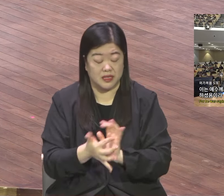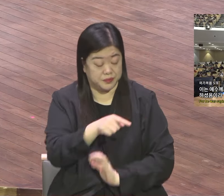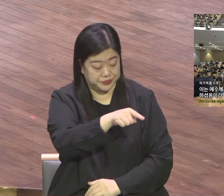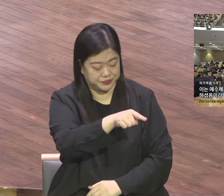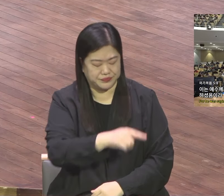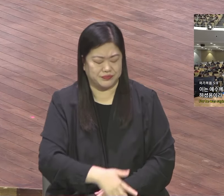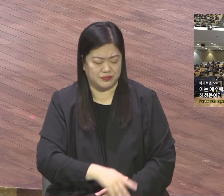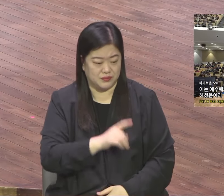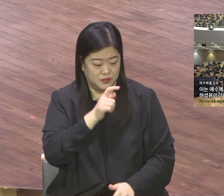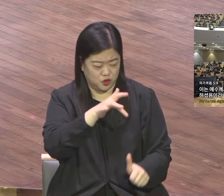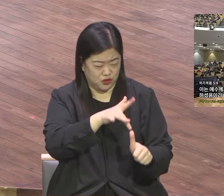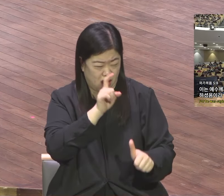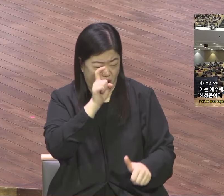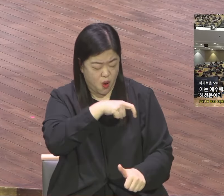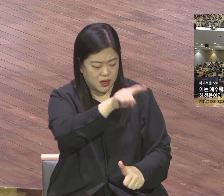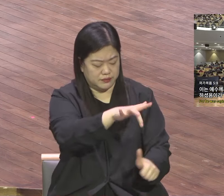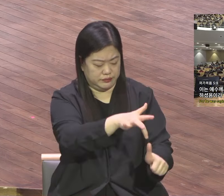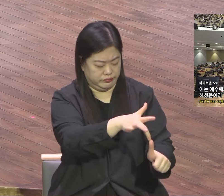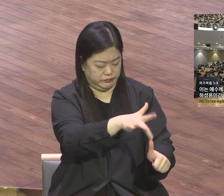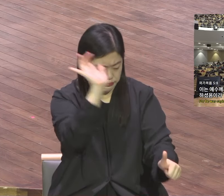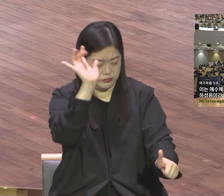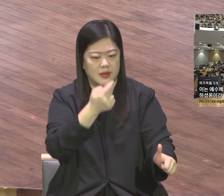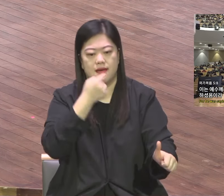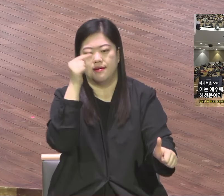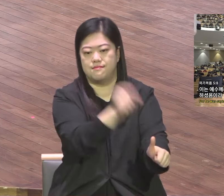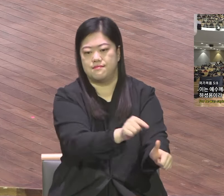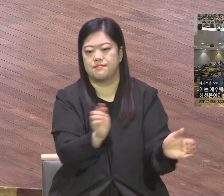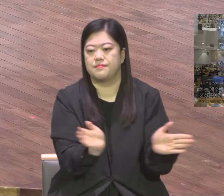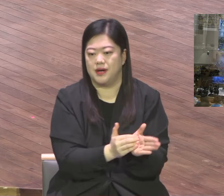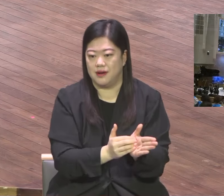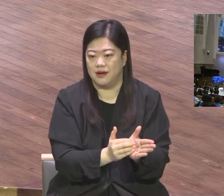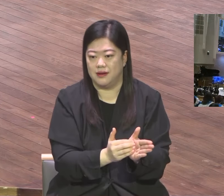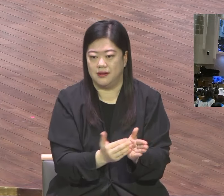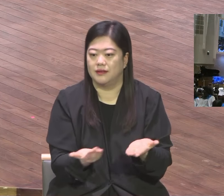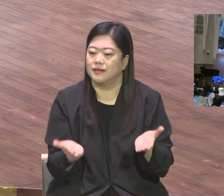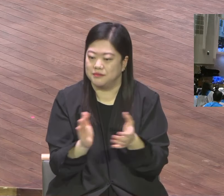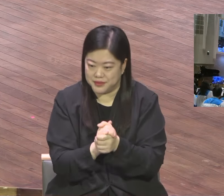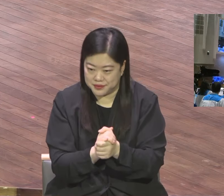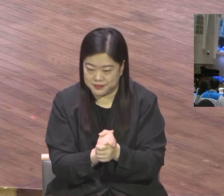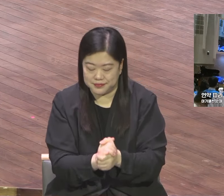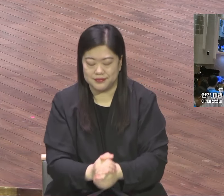귀신아 그 사람에게서 나오라 하셨음이라. 아멘.